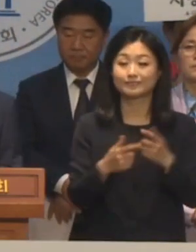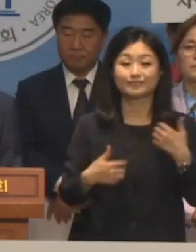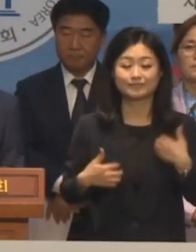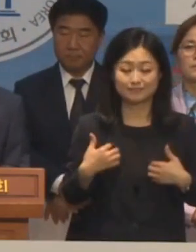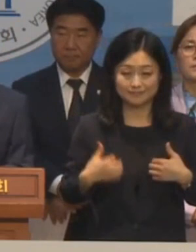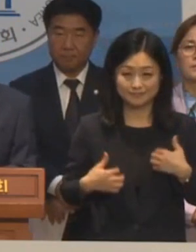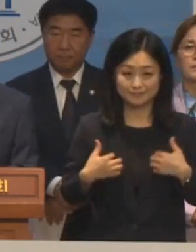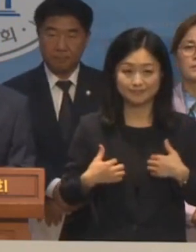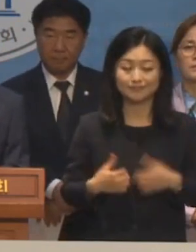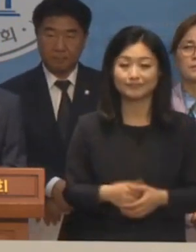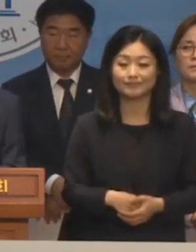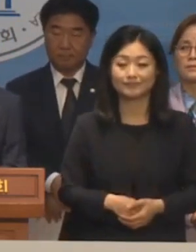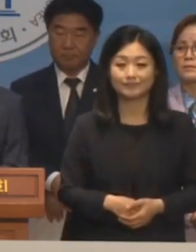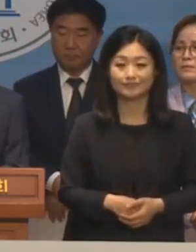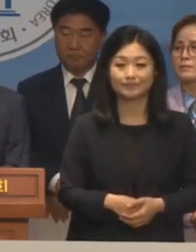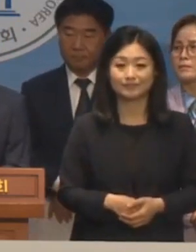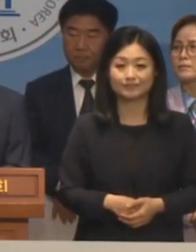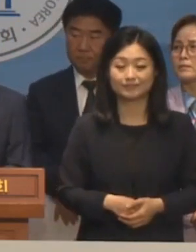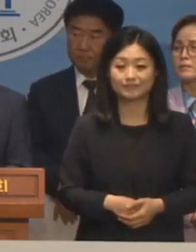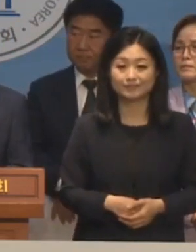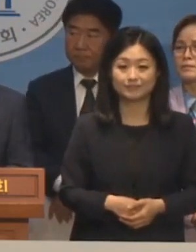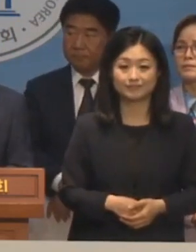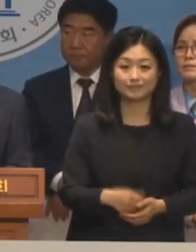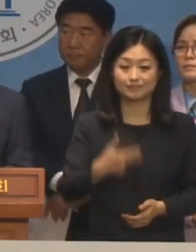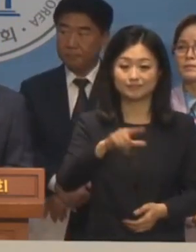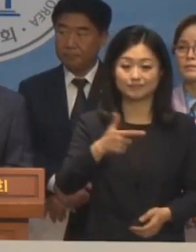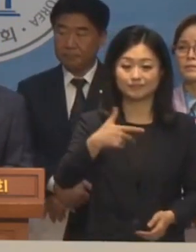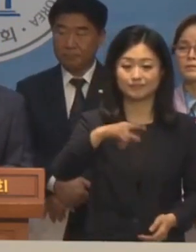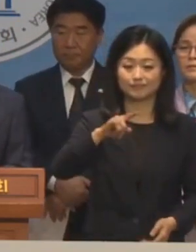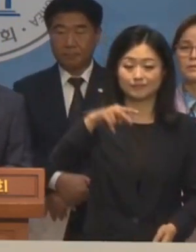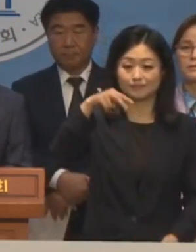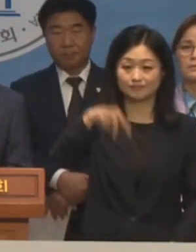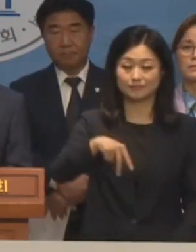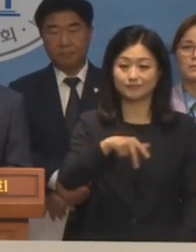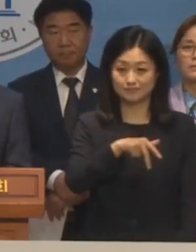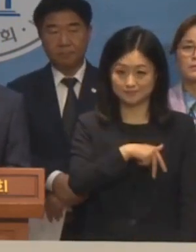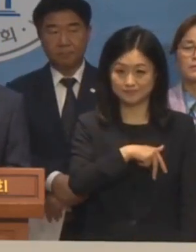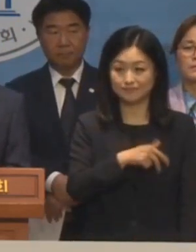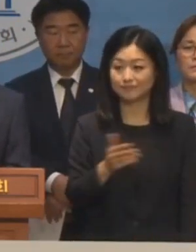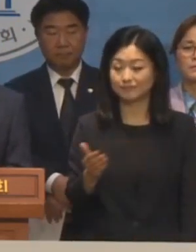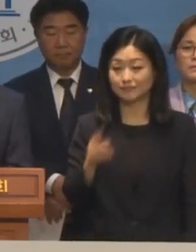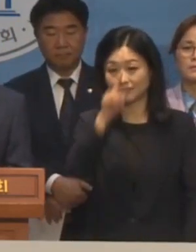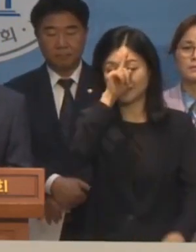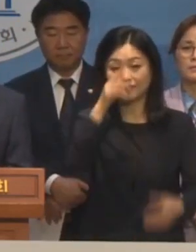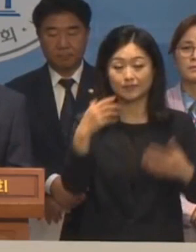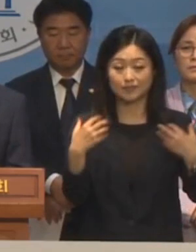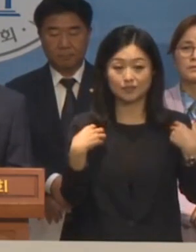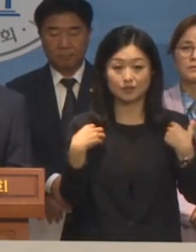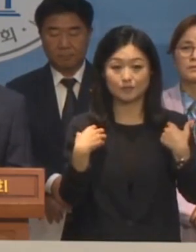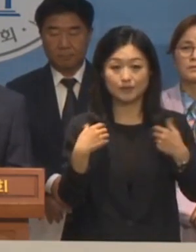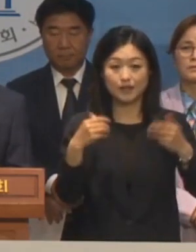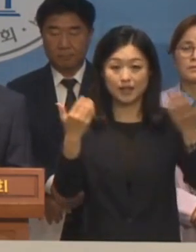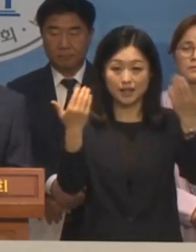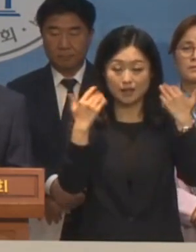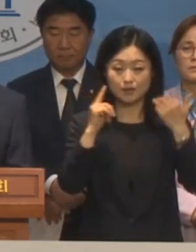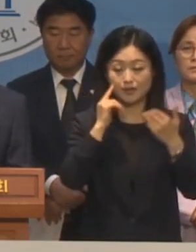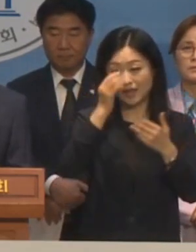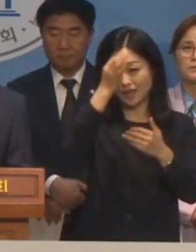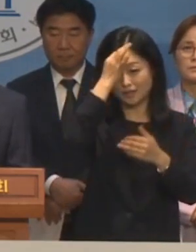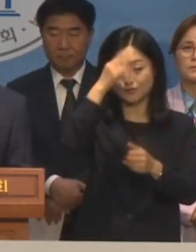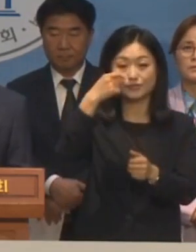국회 문화체육관광위원회 위원장 전재수 의원입니다. 정부는 학교 예술 강사 지원